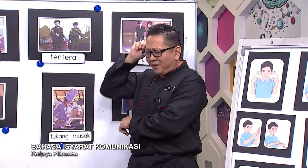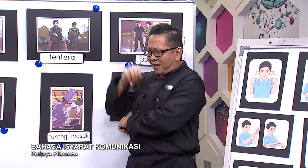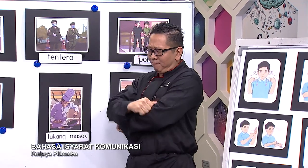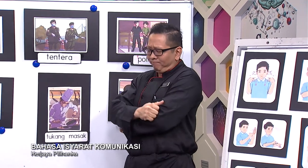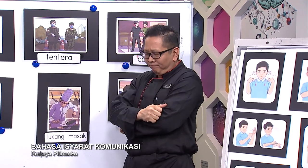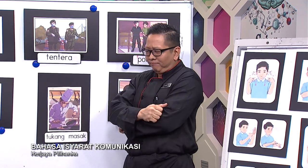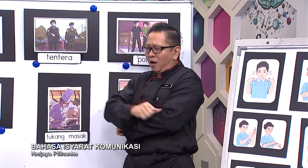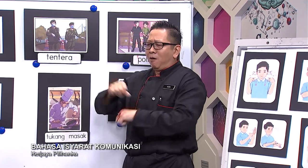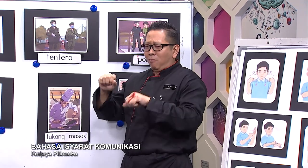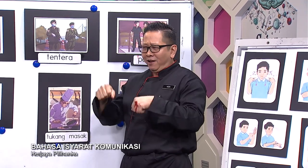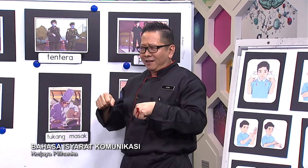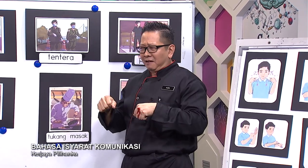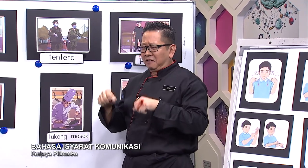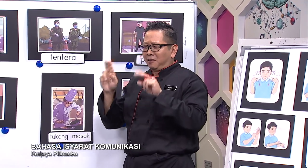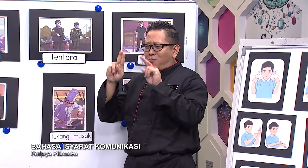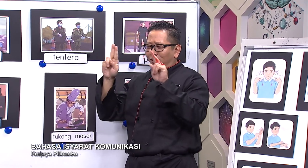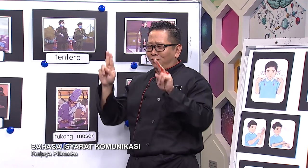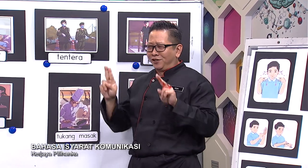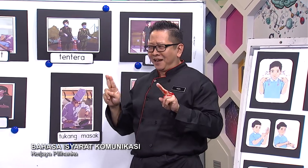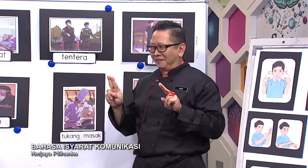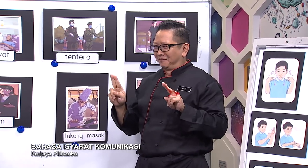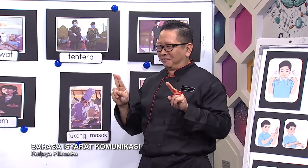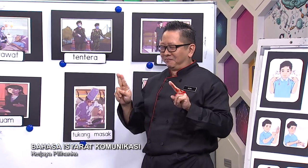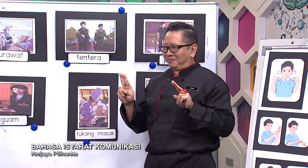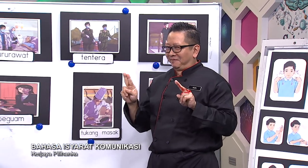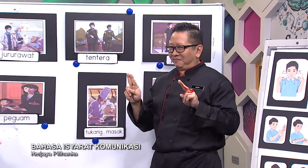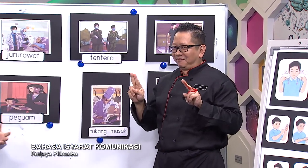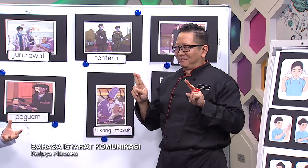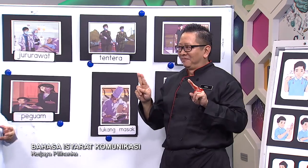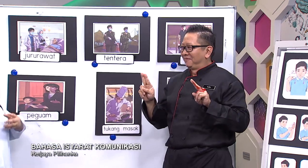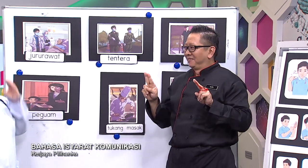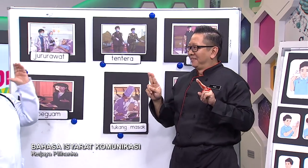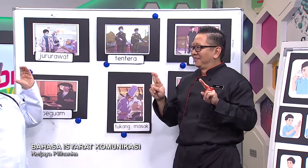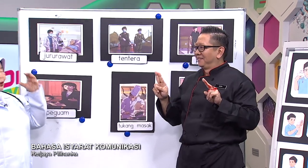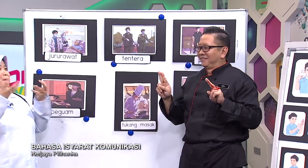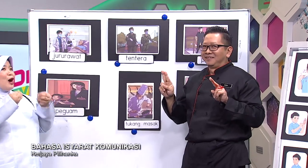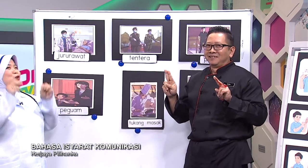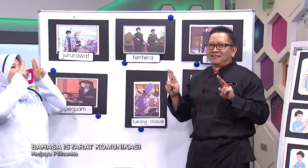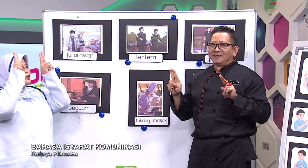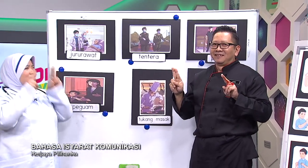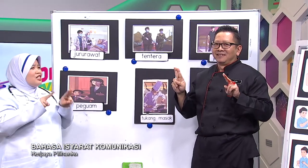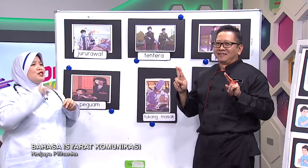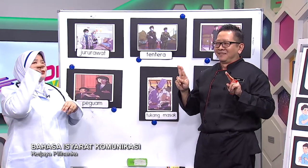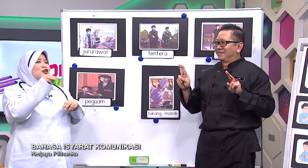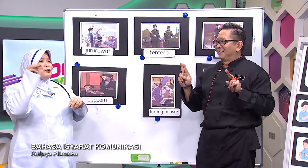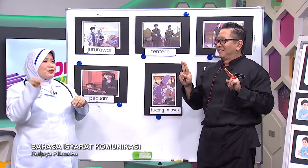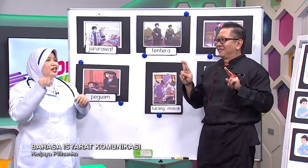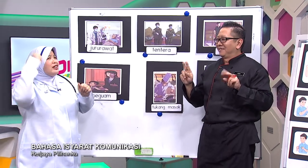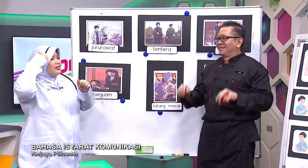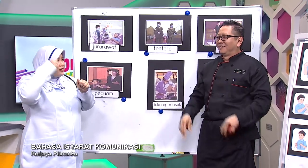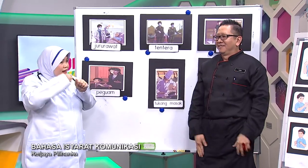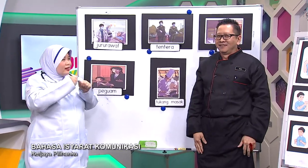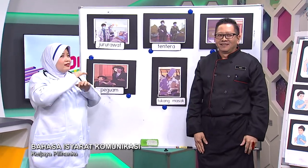Cikgu Miza, boleh tak kita buat ujian? Cikgu mahu uji